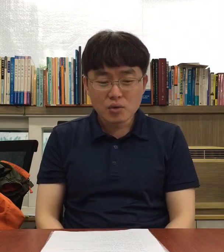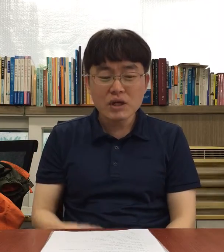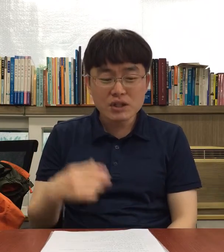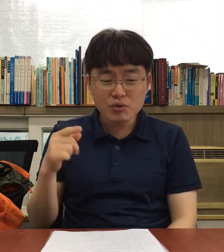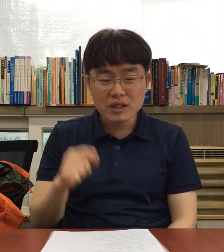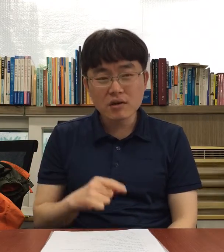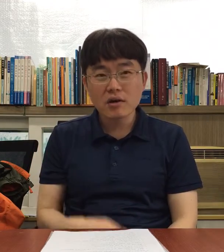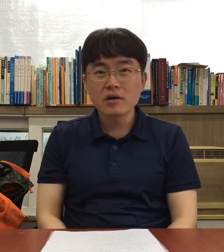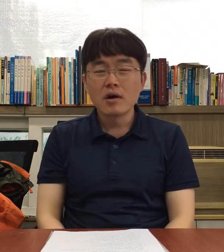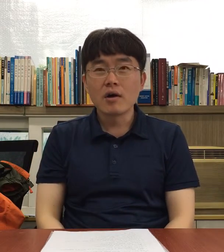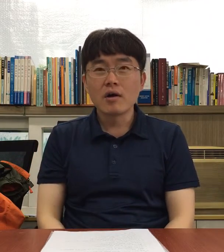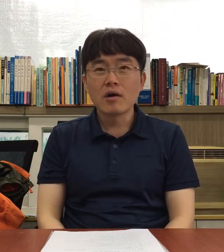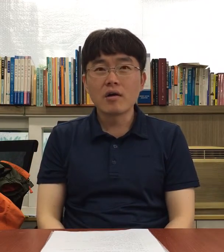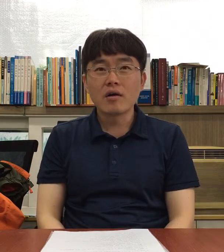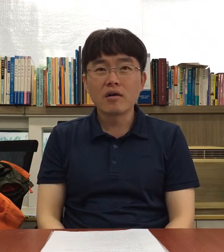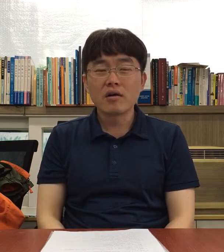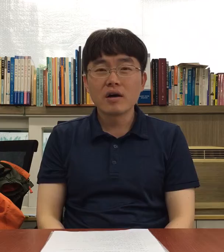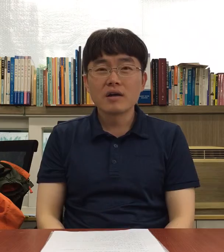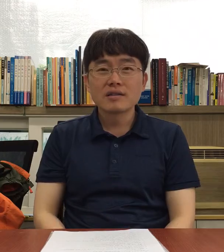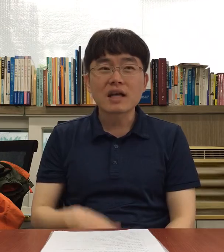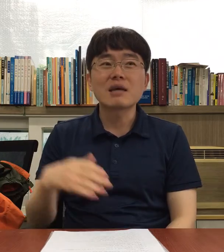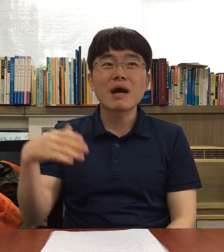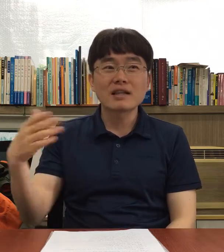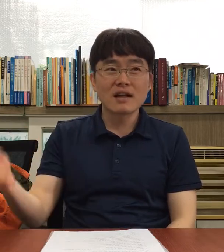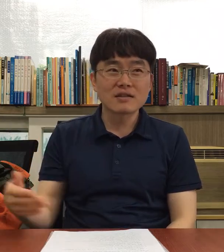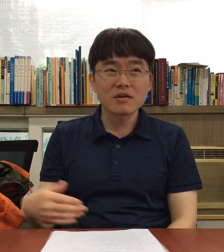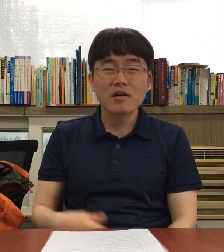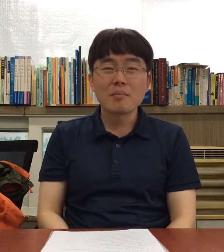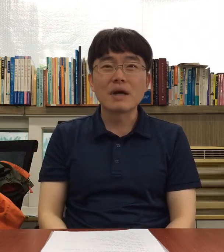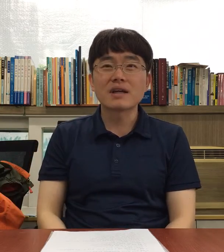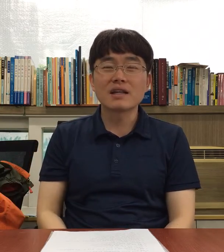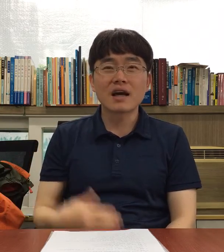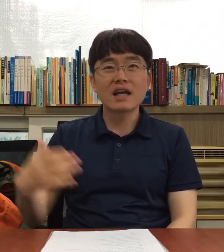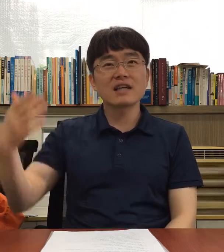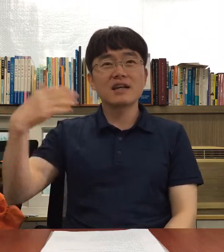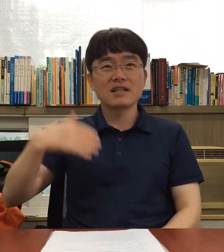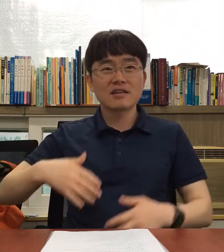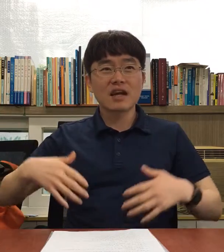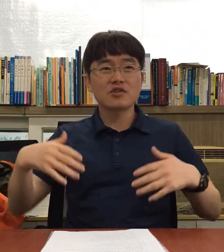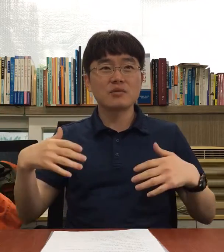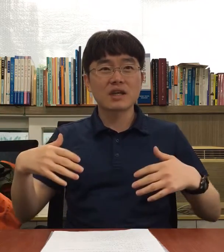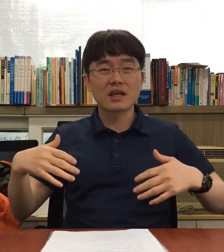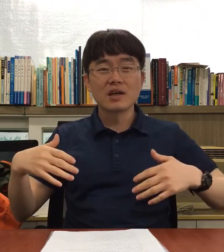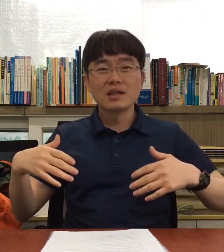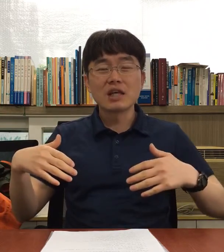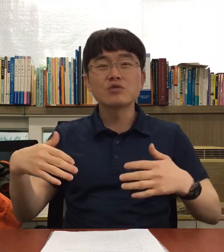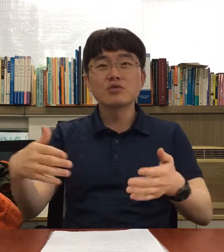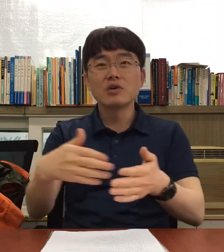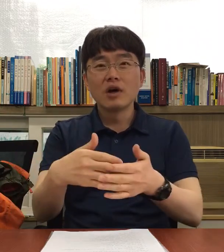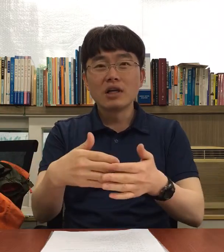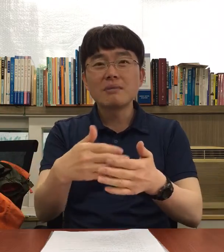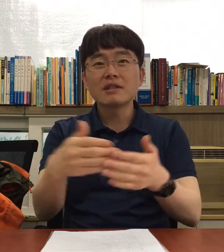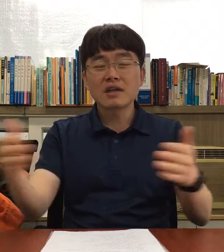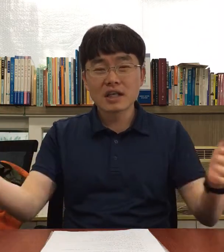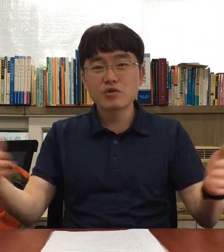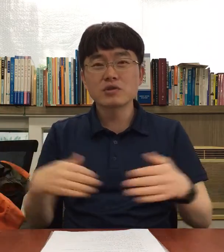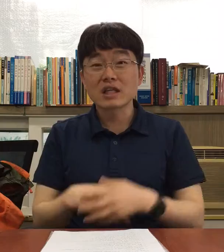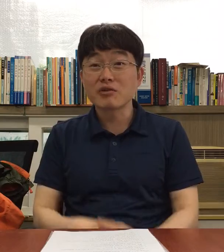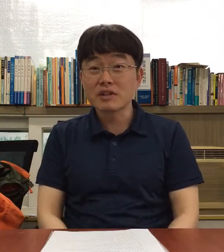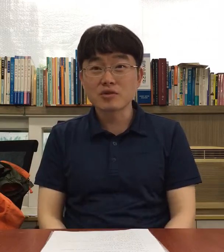가지 중에서 상대방에 따라서 만약에 내가 행사장에서 내가 좀 이렇게 일반적인 대중을 상대로 해서 수화를